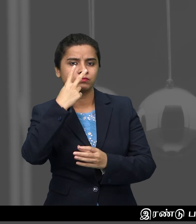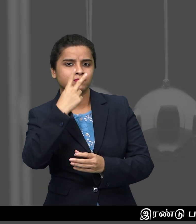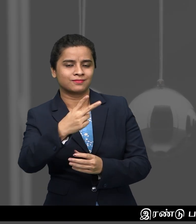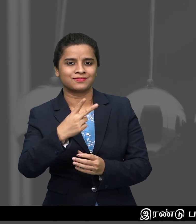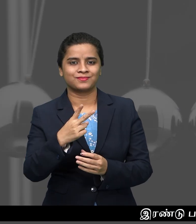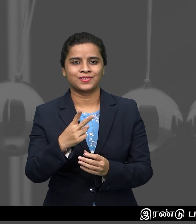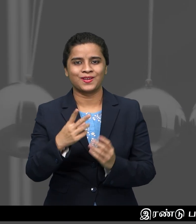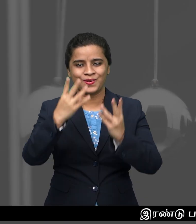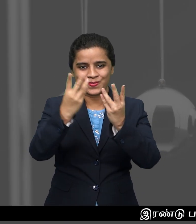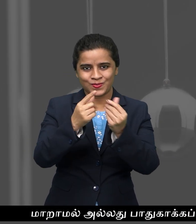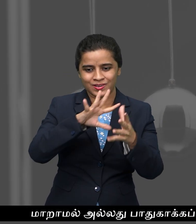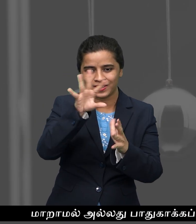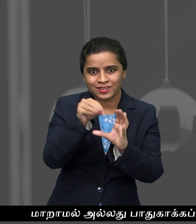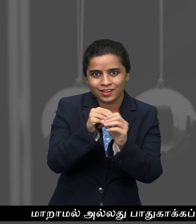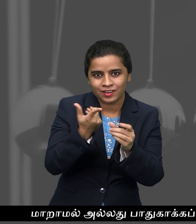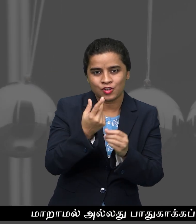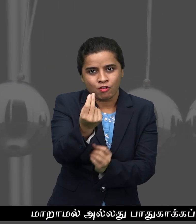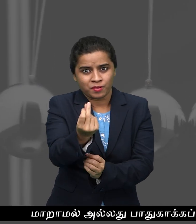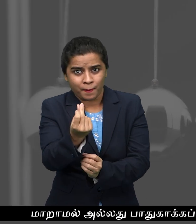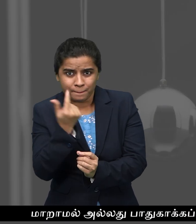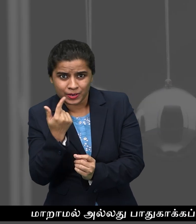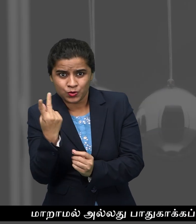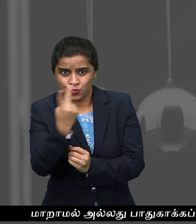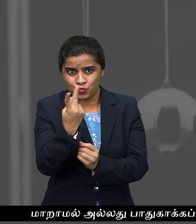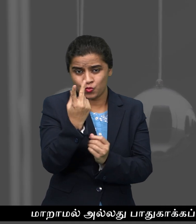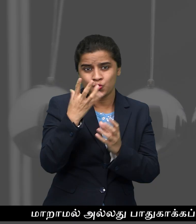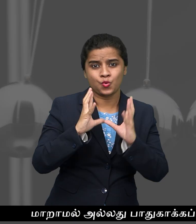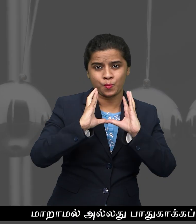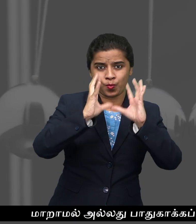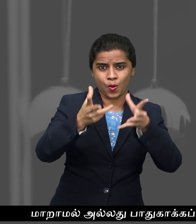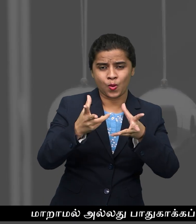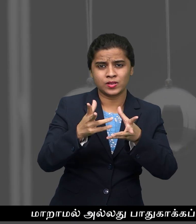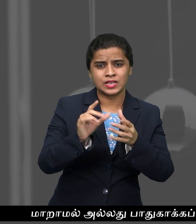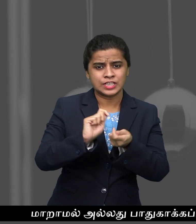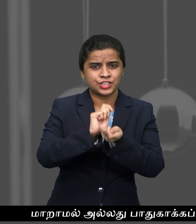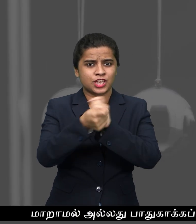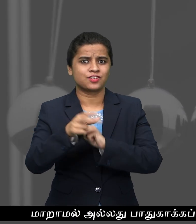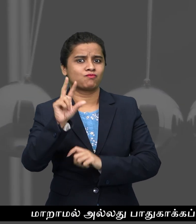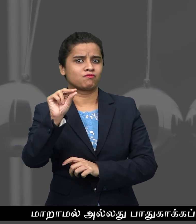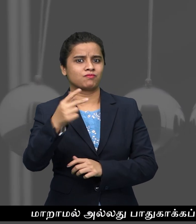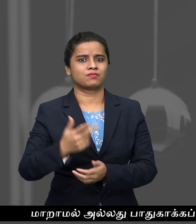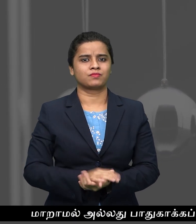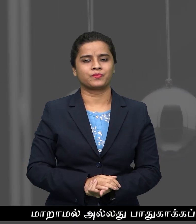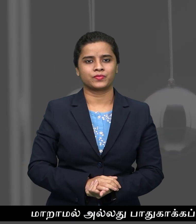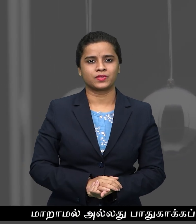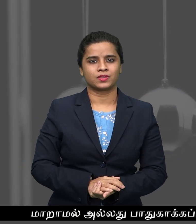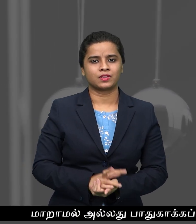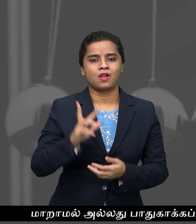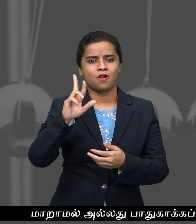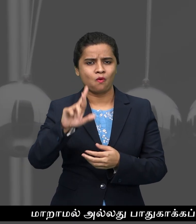இரண்டு பந்துகளின் மொத்த வேகம் மாறாமல் அல்லது பாதுகாக்கப்படாமல் இருப்பதை நாம் கவனிக்கிறோம்.